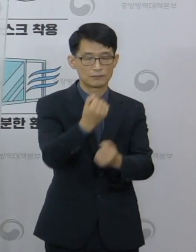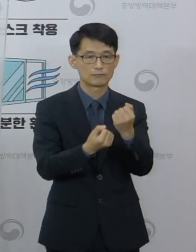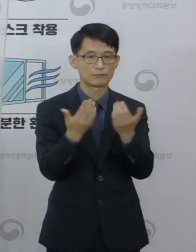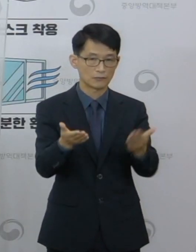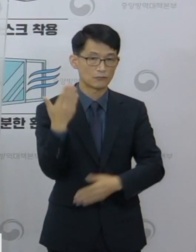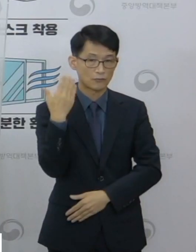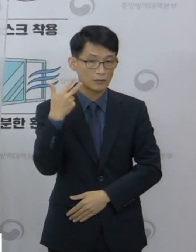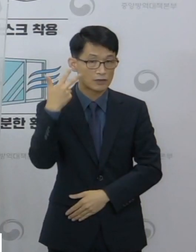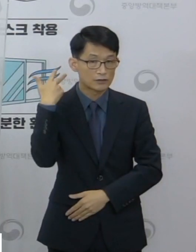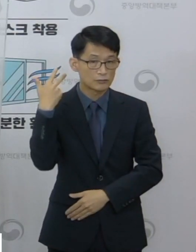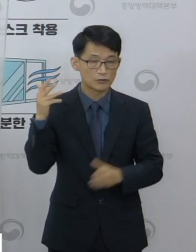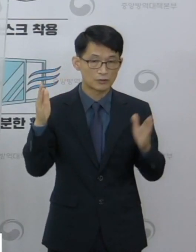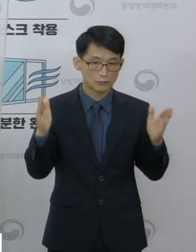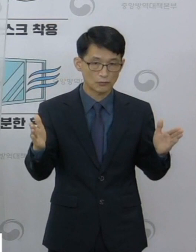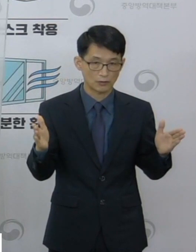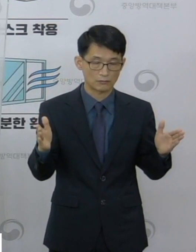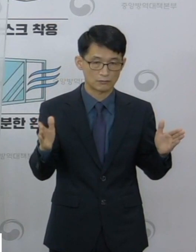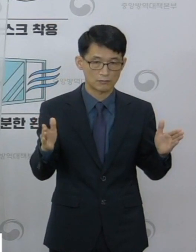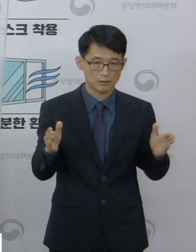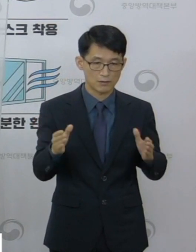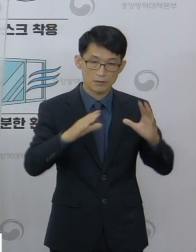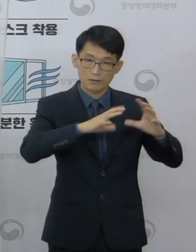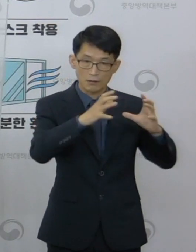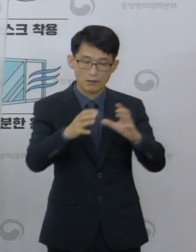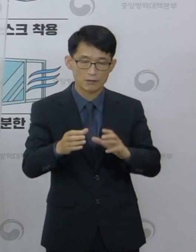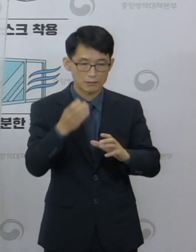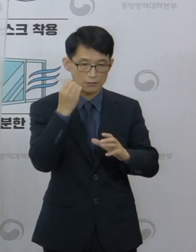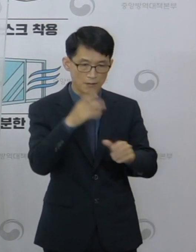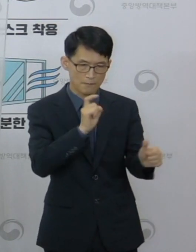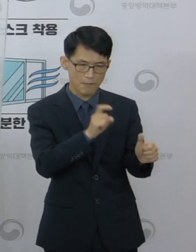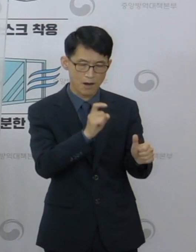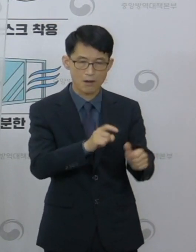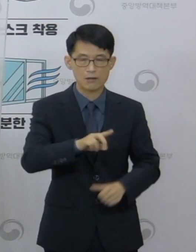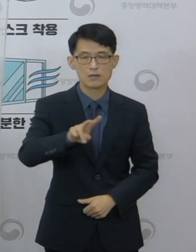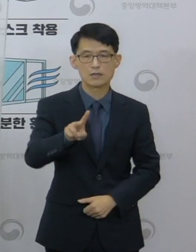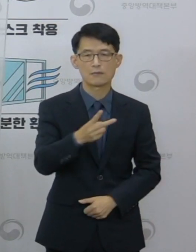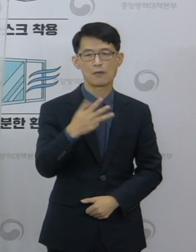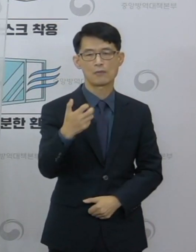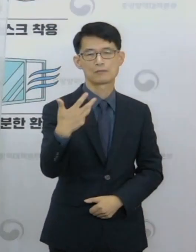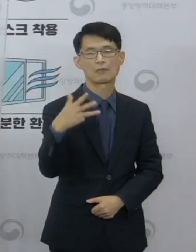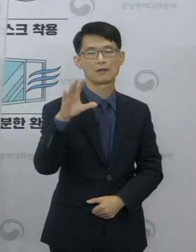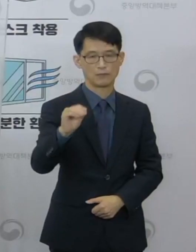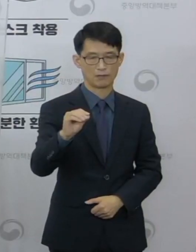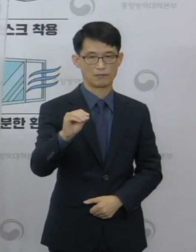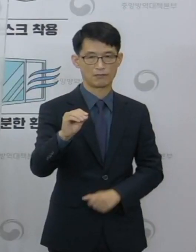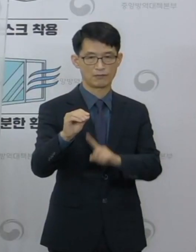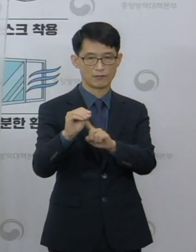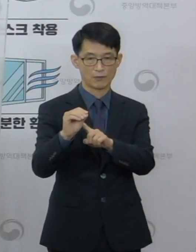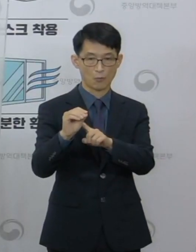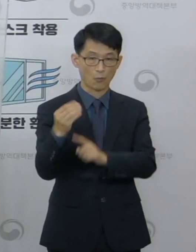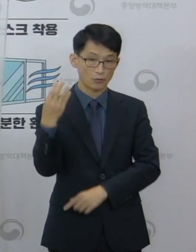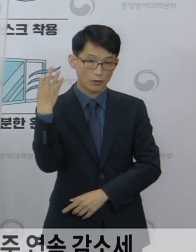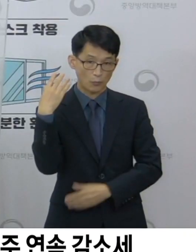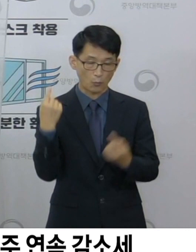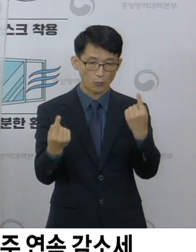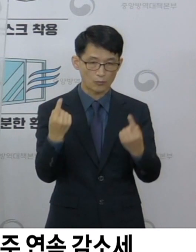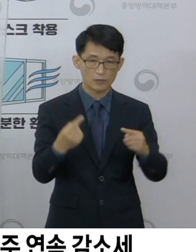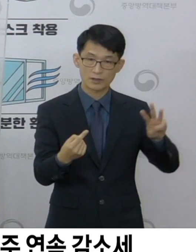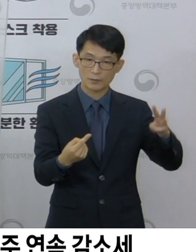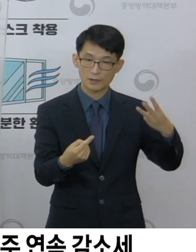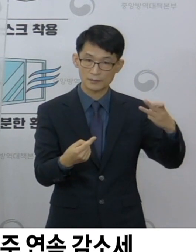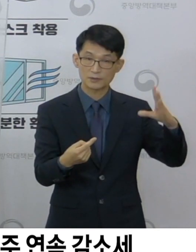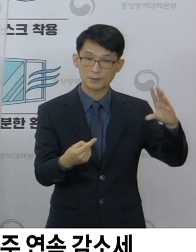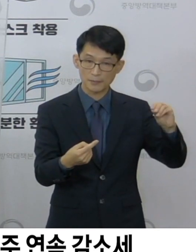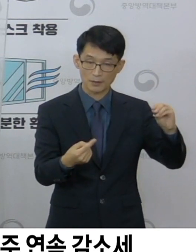최근 1주간 전세계 신규 코로나 환자는 288만명 으로 그전 추위 313